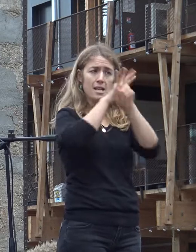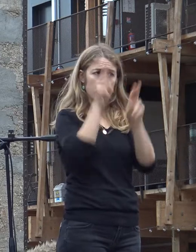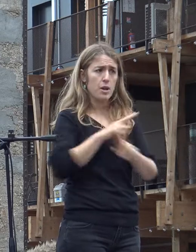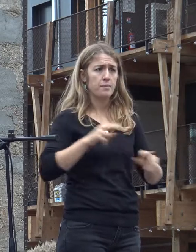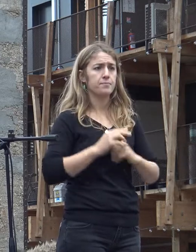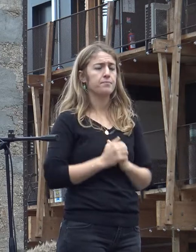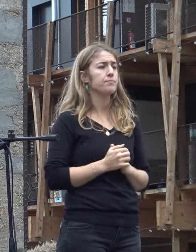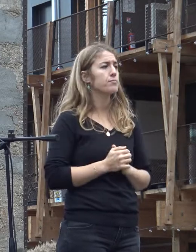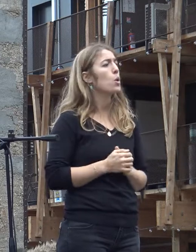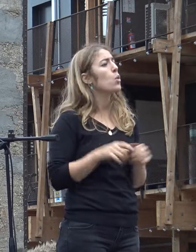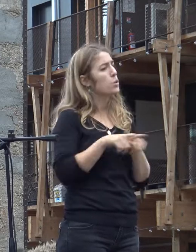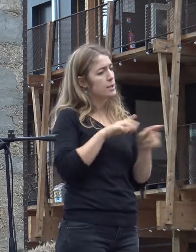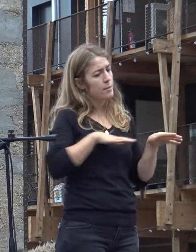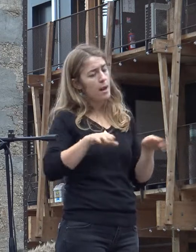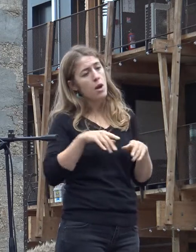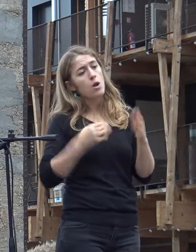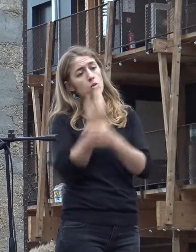aussi la journée mondiale du climat.